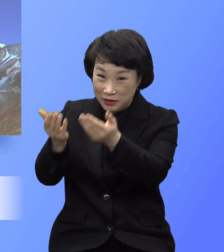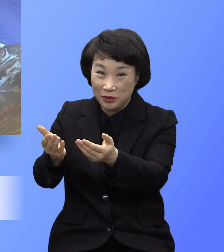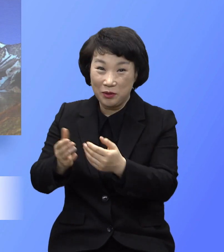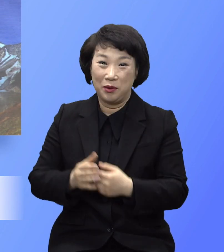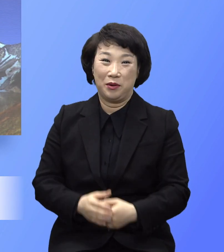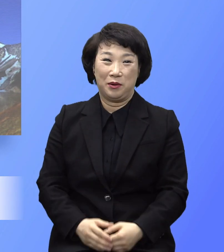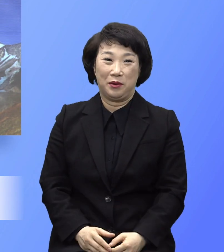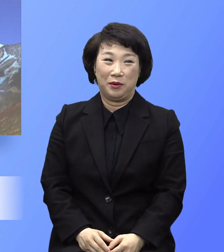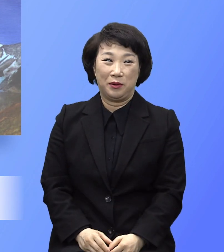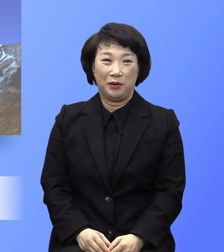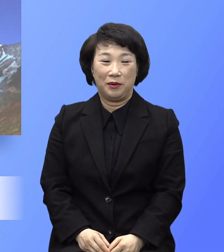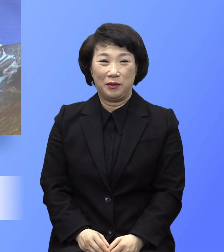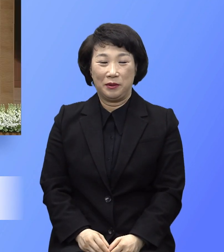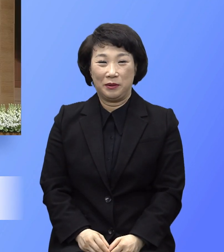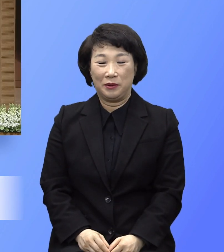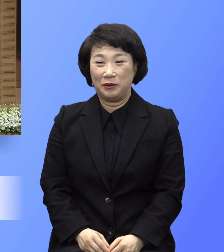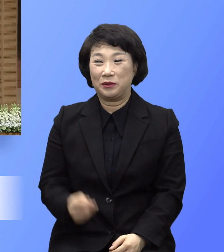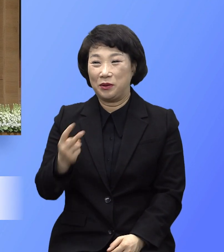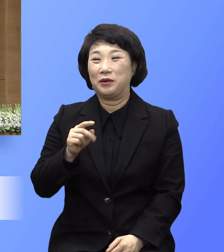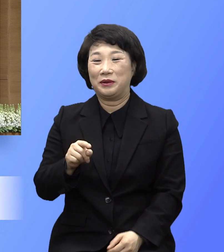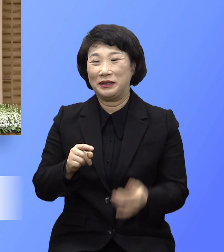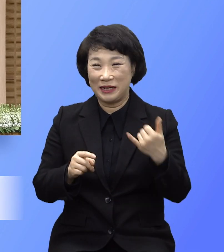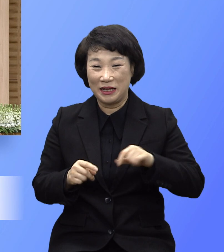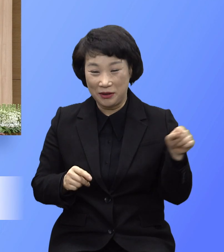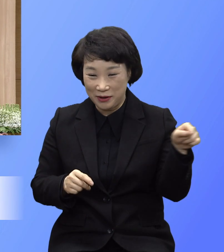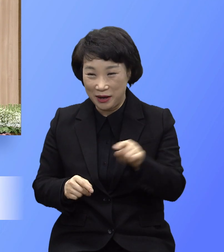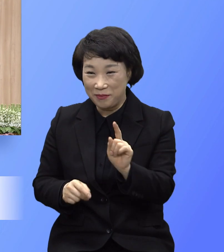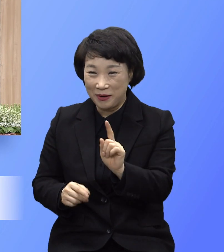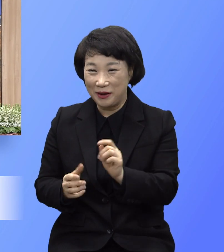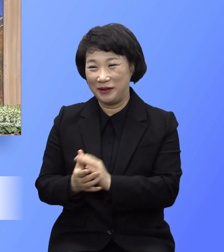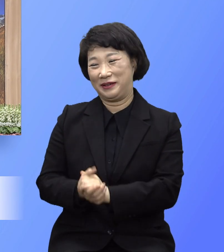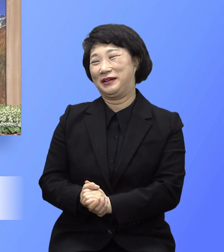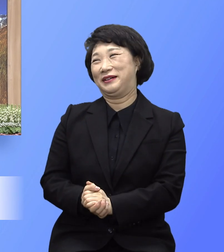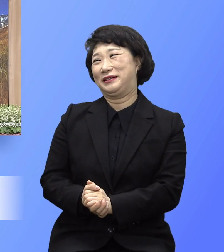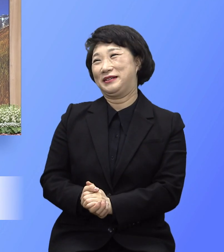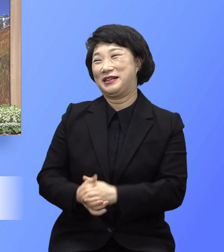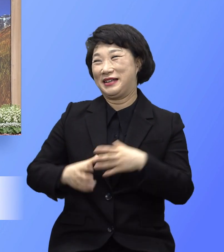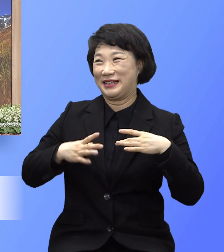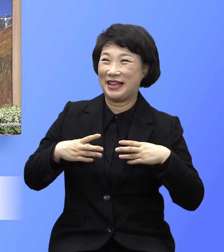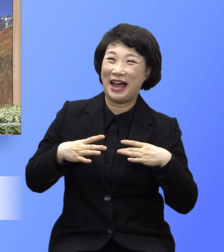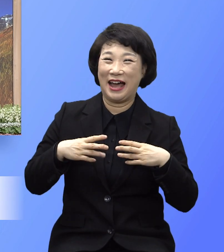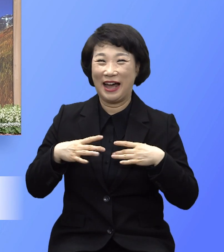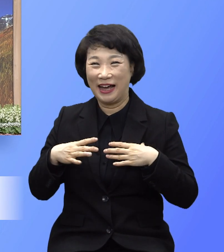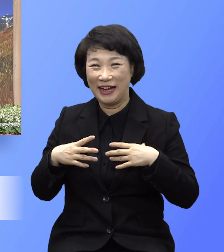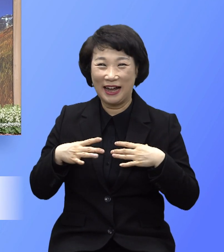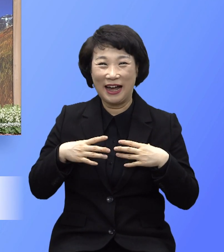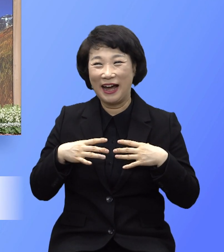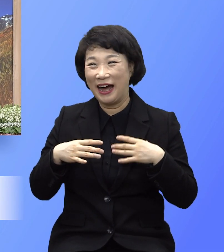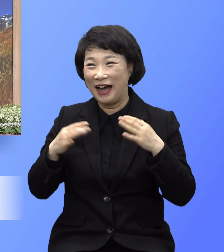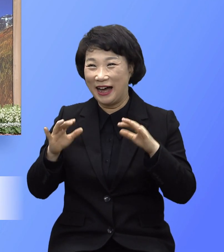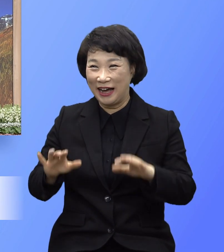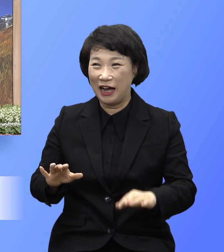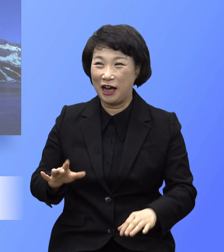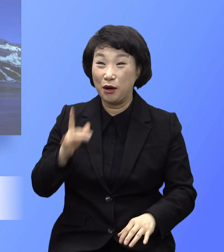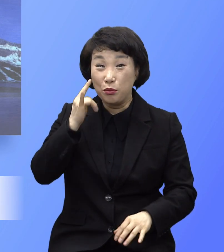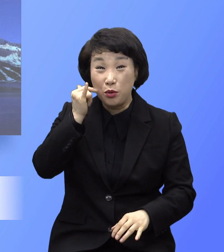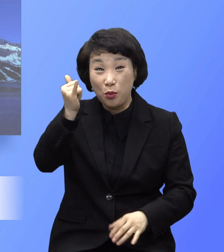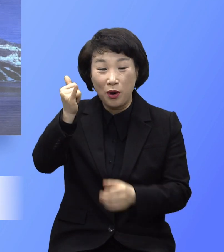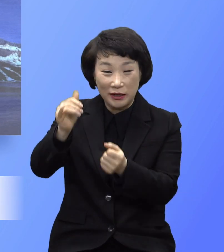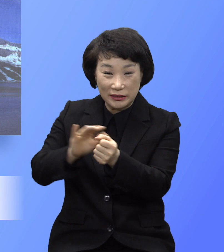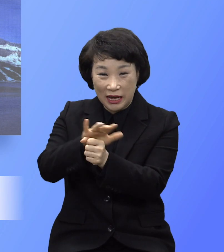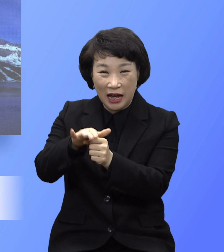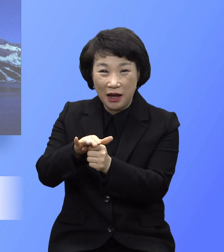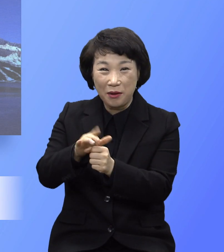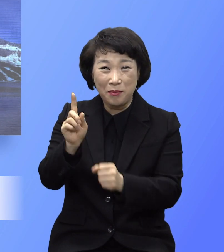가지고 옵니다. 그리고 와서 아주 자랑스러운 듯이 부모의